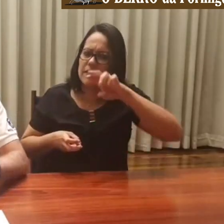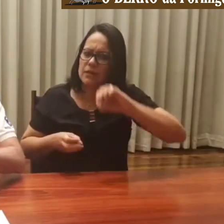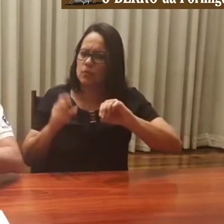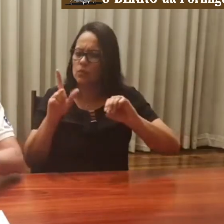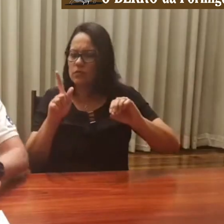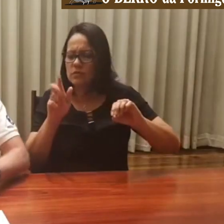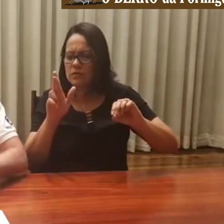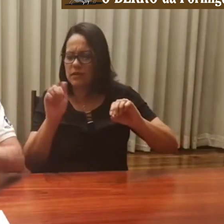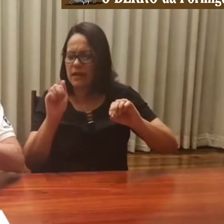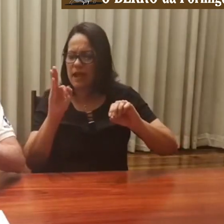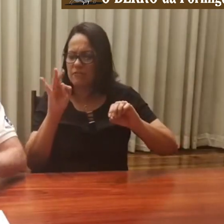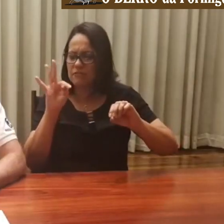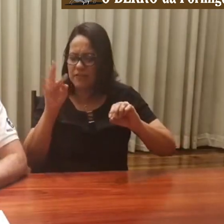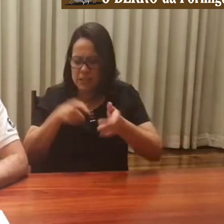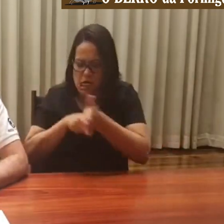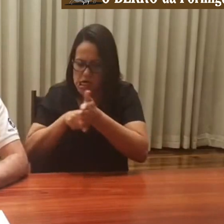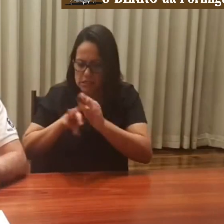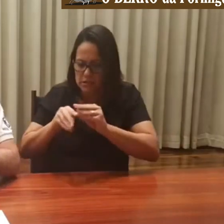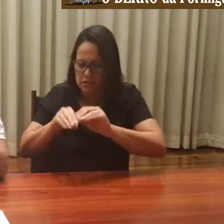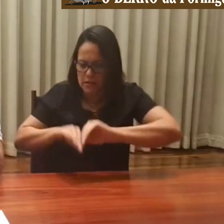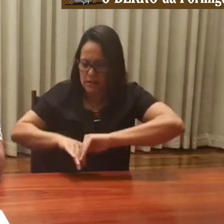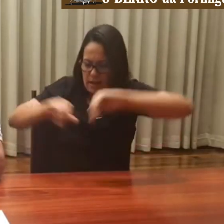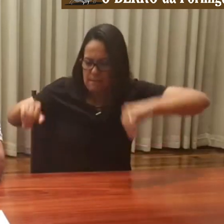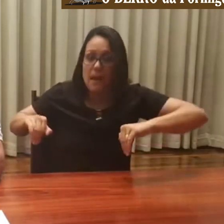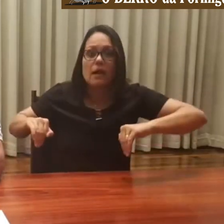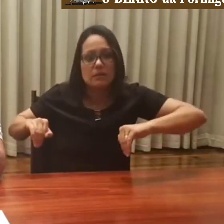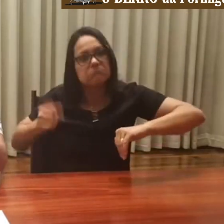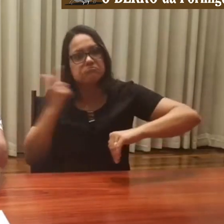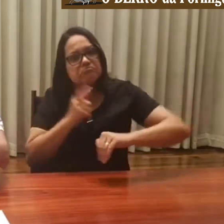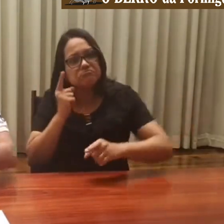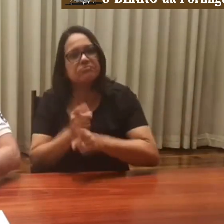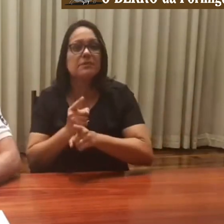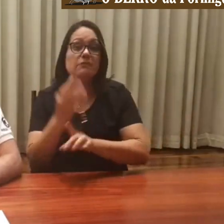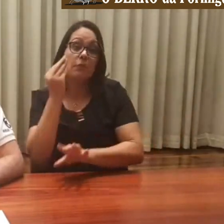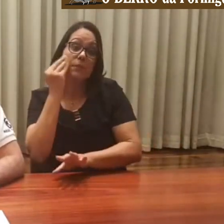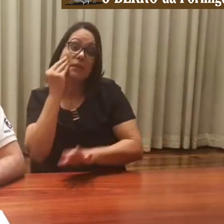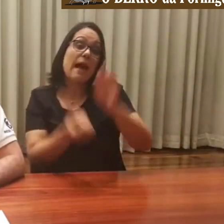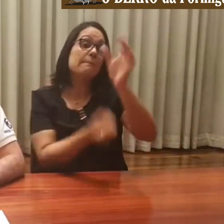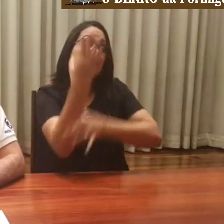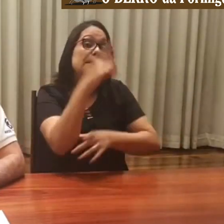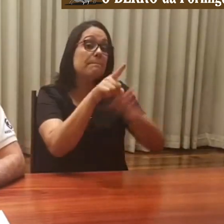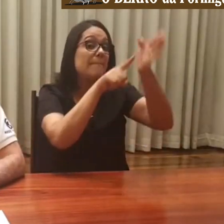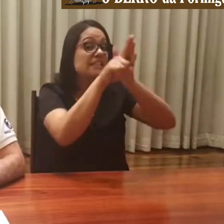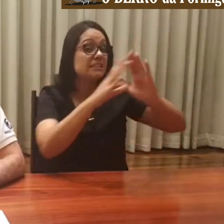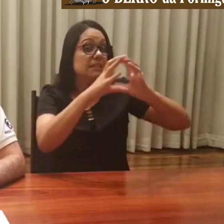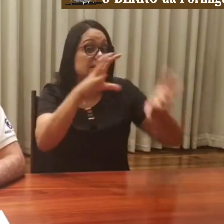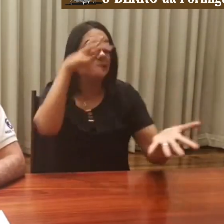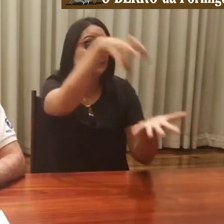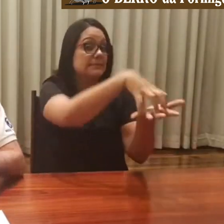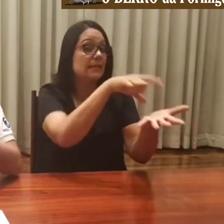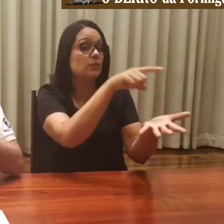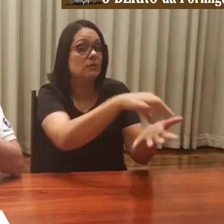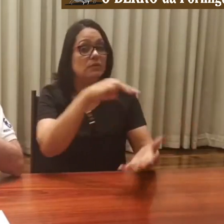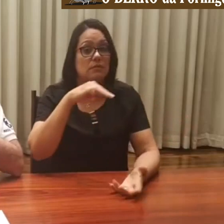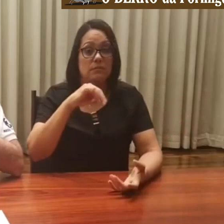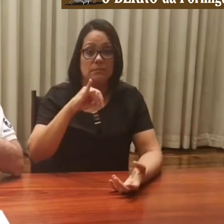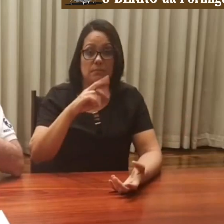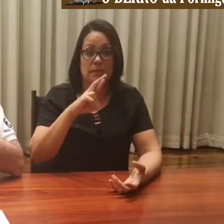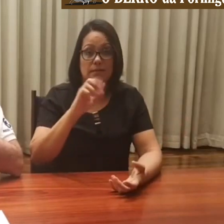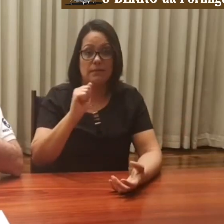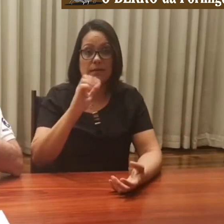deu. E estamos estudando a possibilidade de botar um centro de pesquisa lá em Miracatu. Mas, obviamente, nós temos que ter